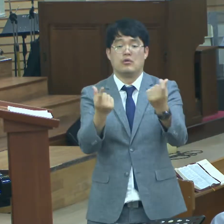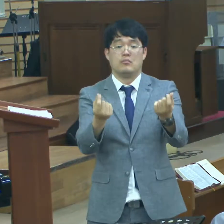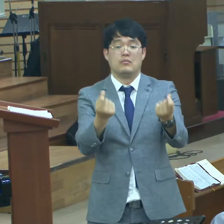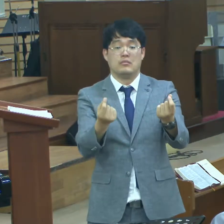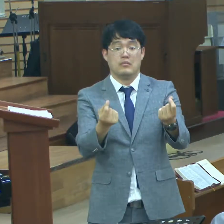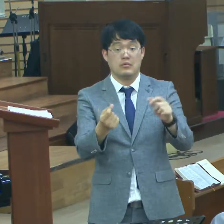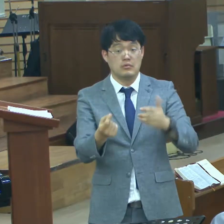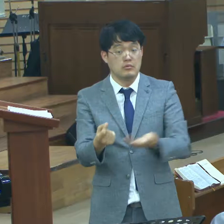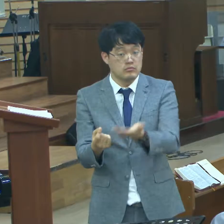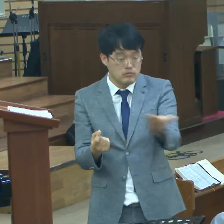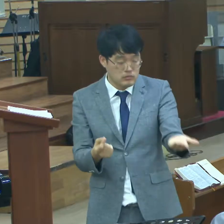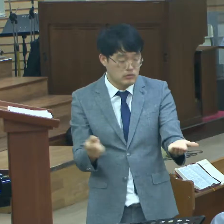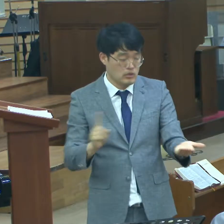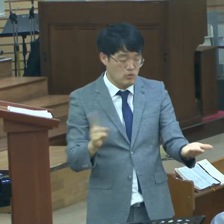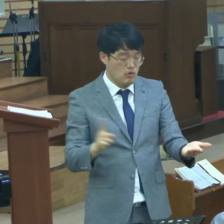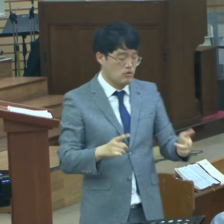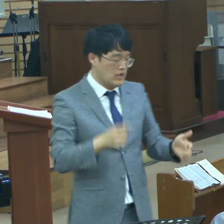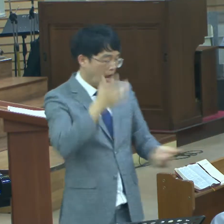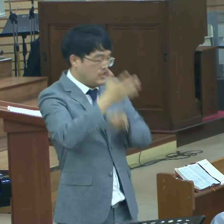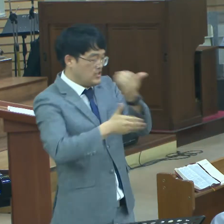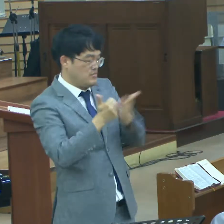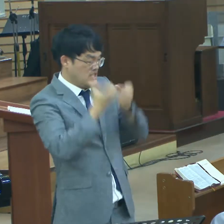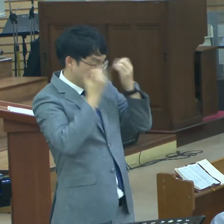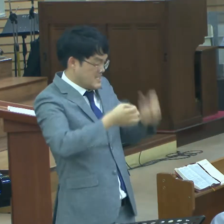토기장이를 진흙 수준에서 생각을 한다는 거예요.